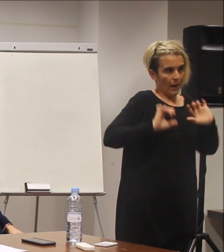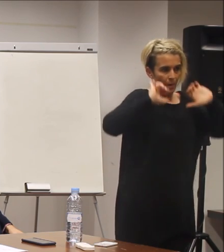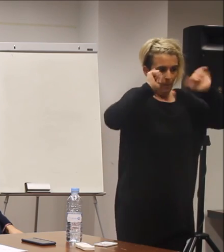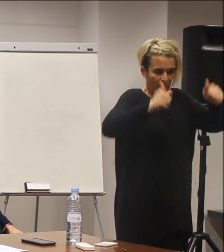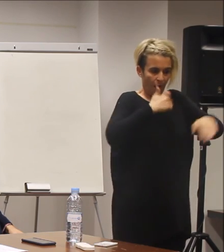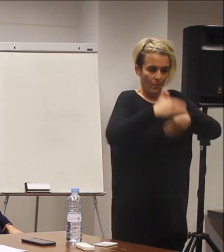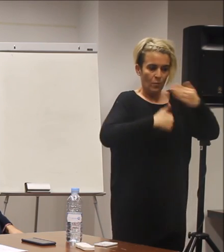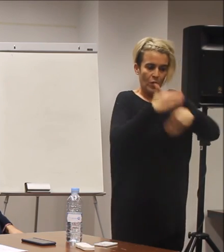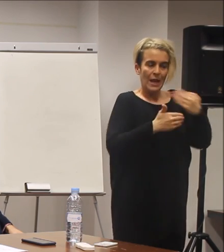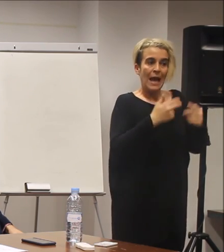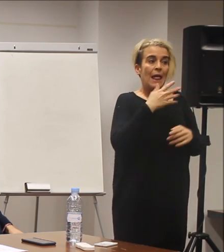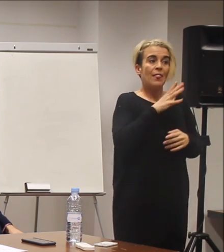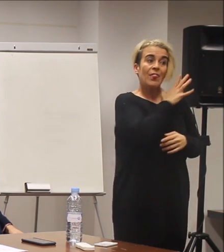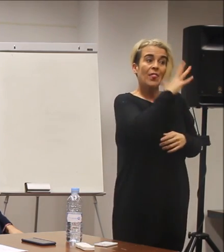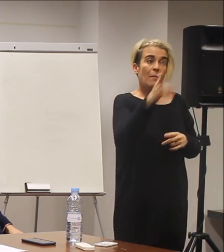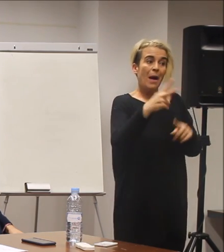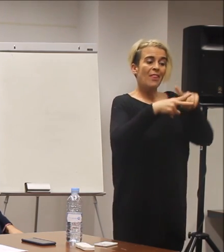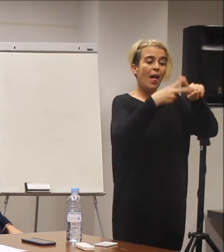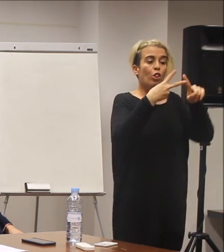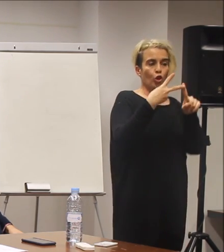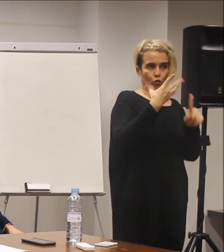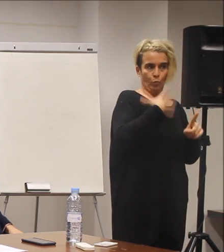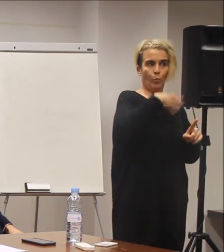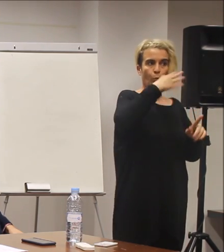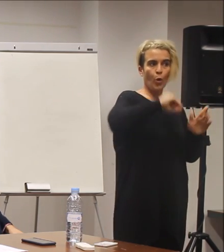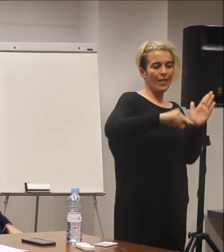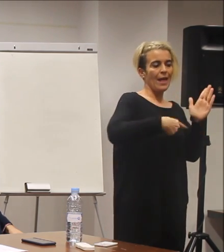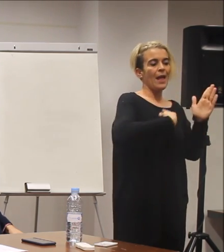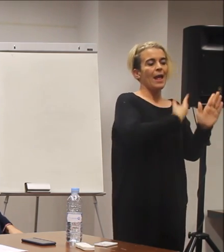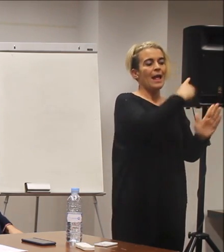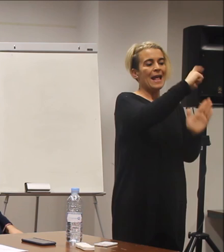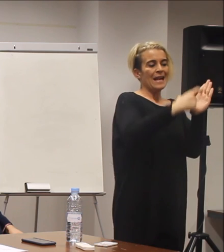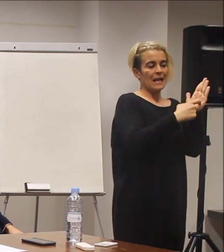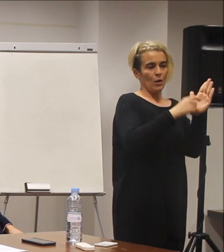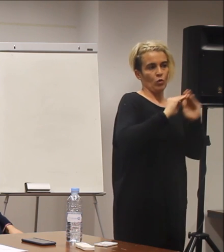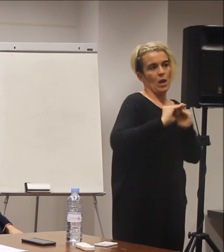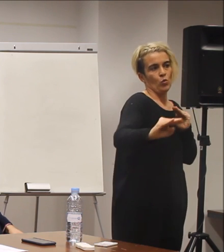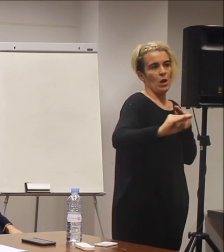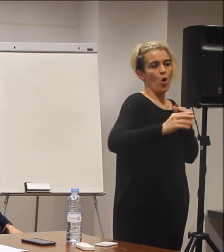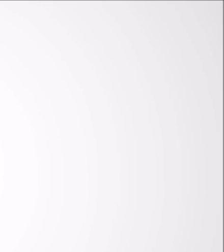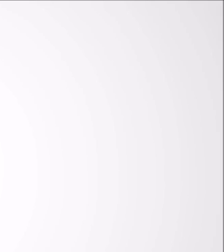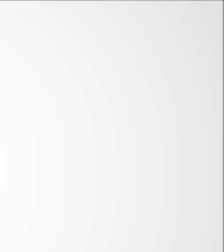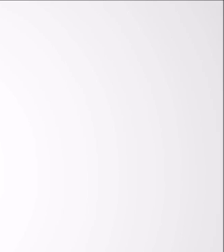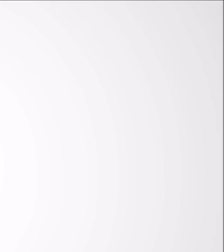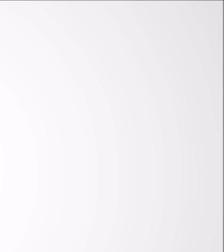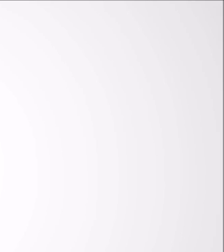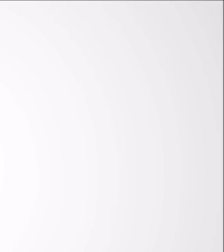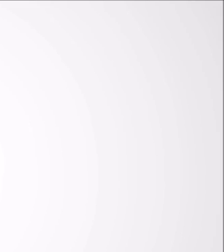plantear en la demanda las dos cosas, tanto la cláusula suela como los gastos de hipoteca, y hacer todo de una.